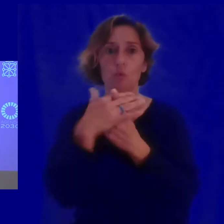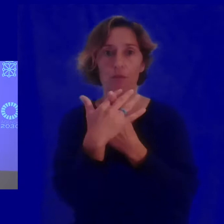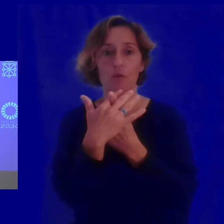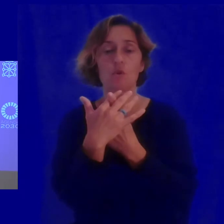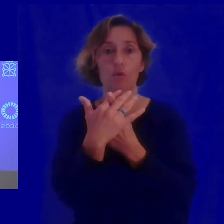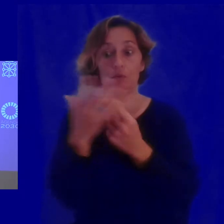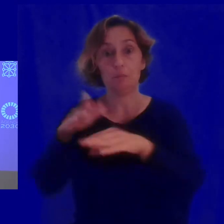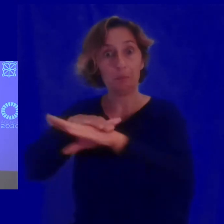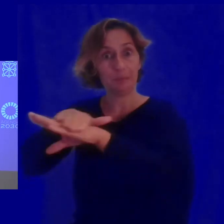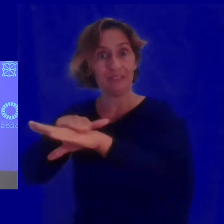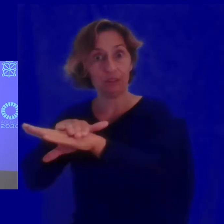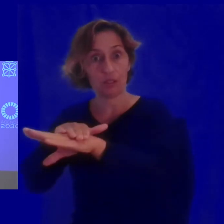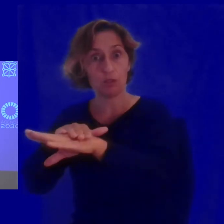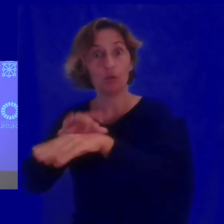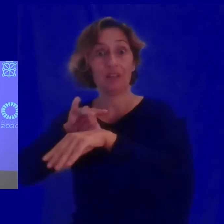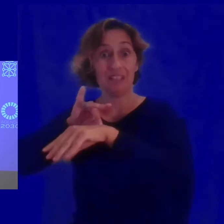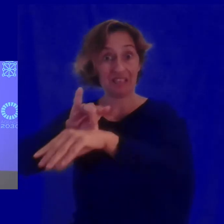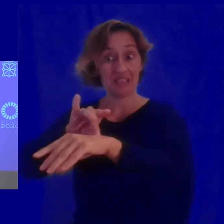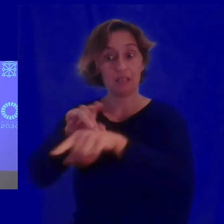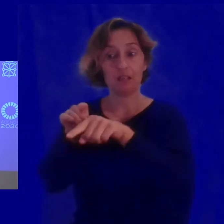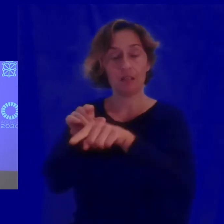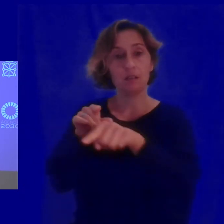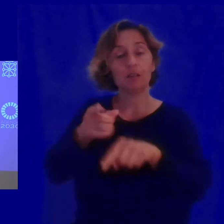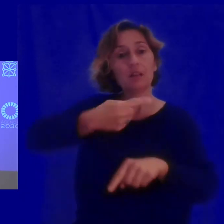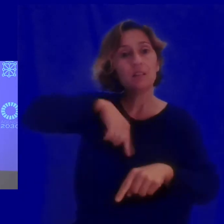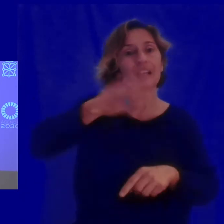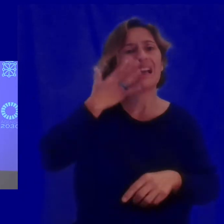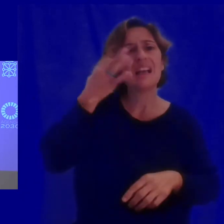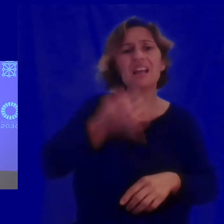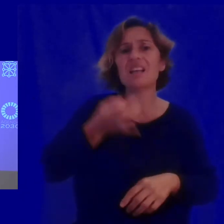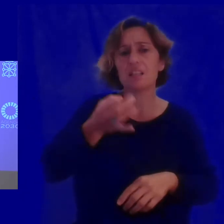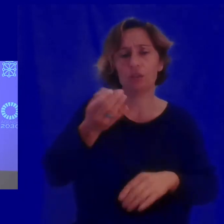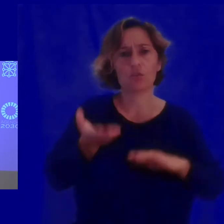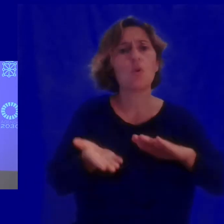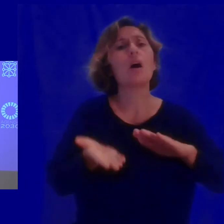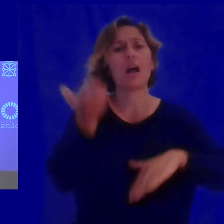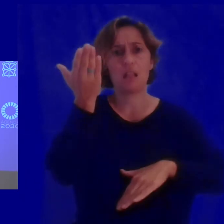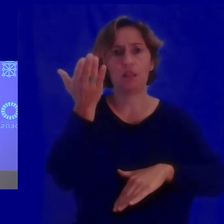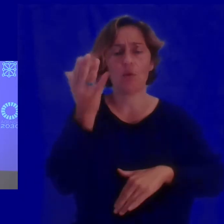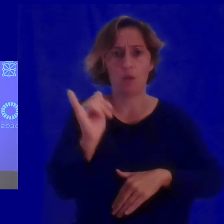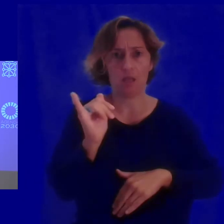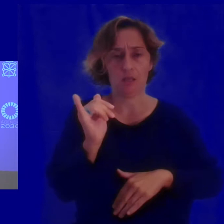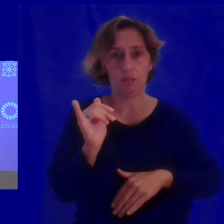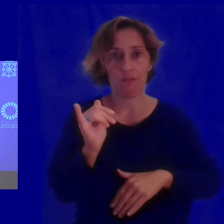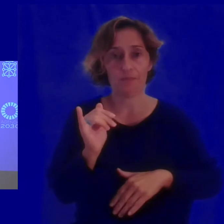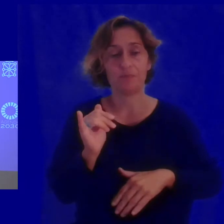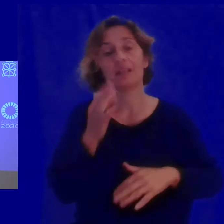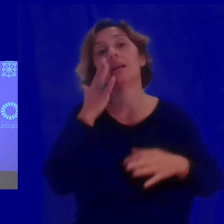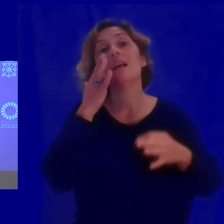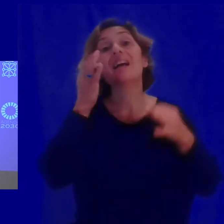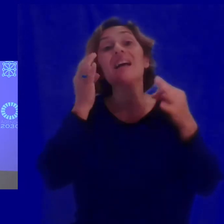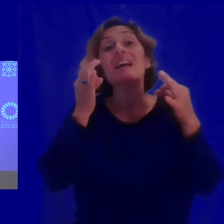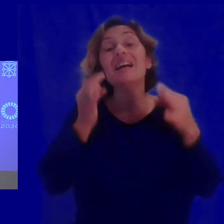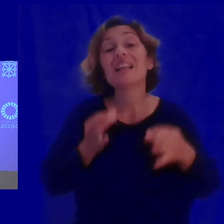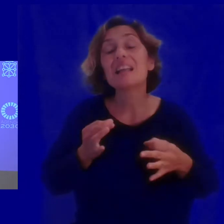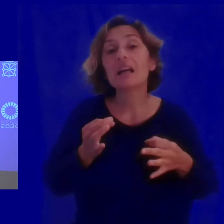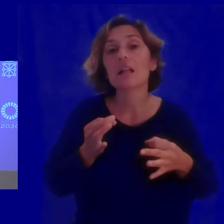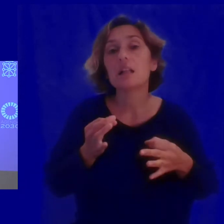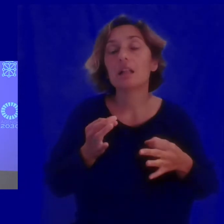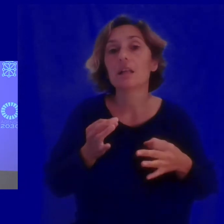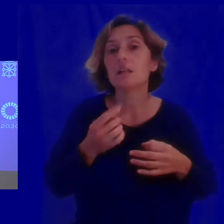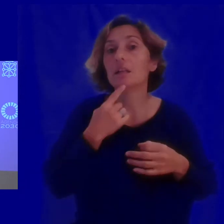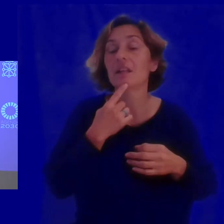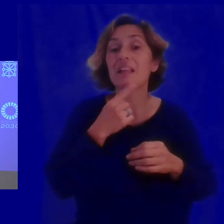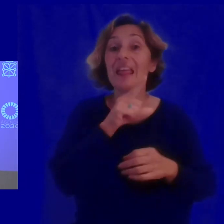del Ministerio y en esta guía de respuesta de un riesgo muy alto. Y la nueva realidad se cifraba en 25 casos por